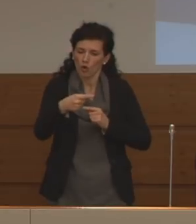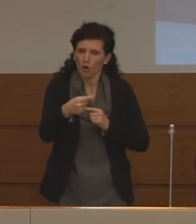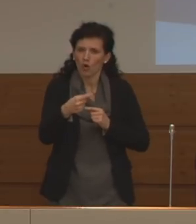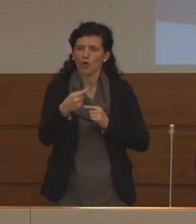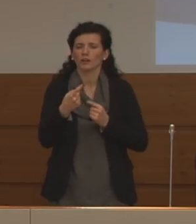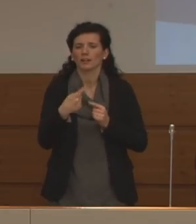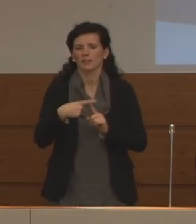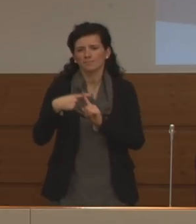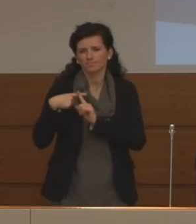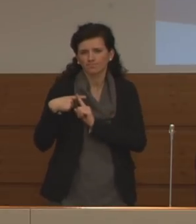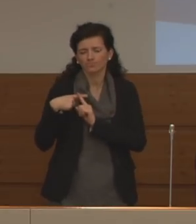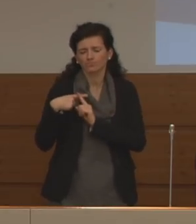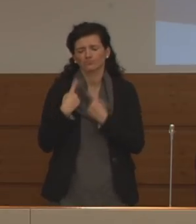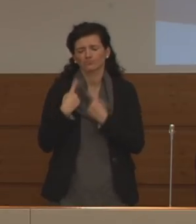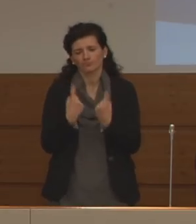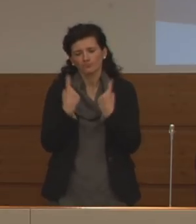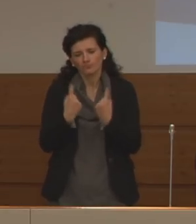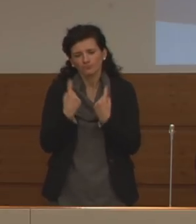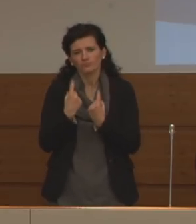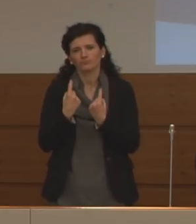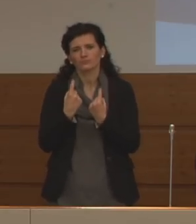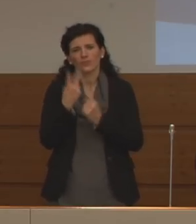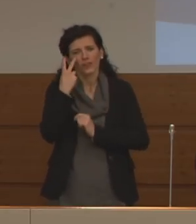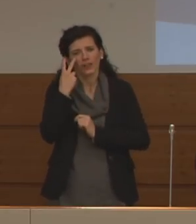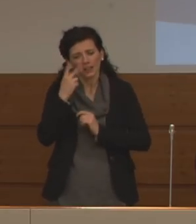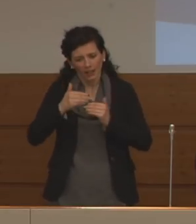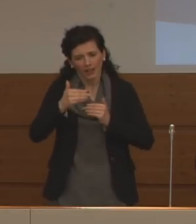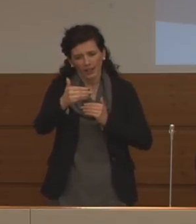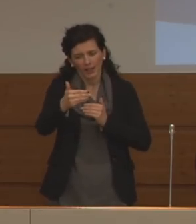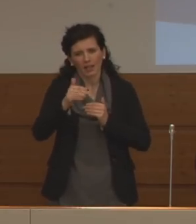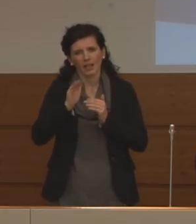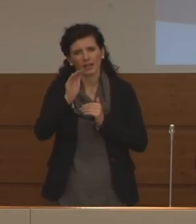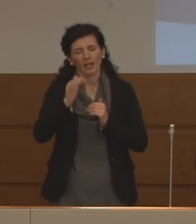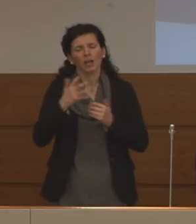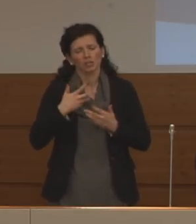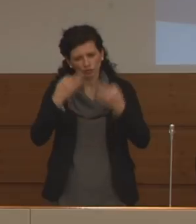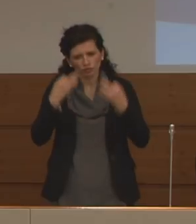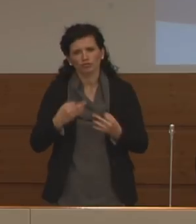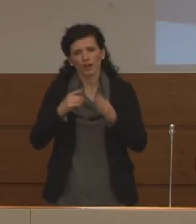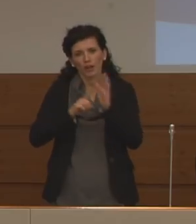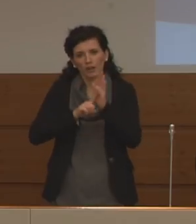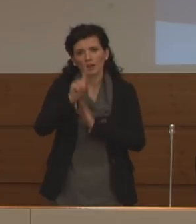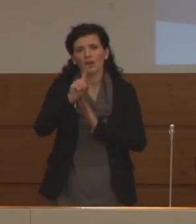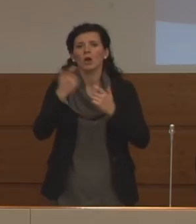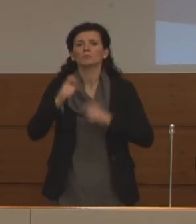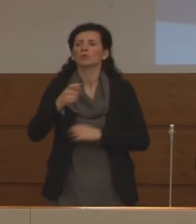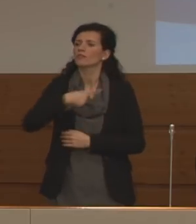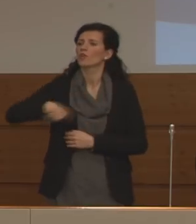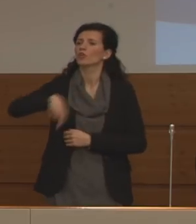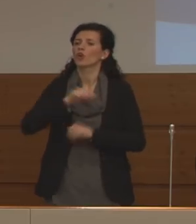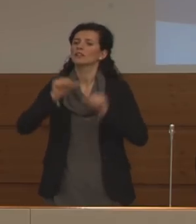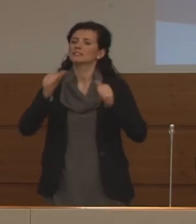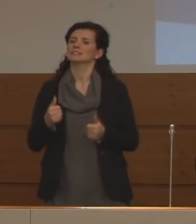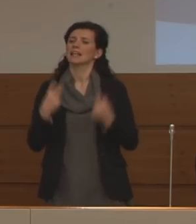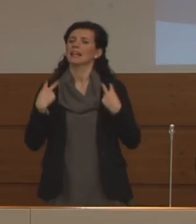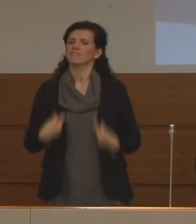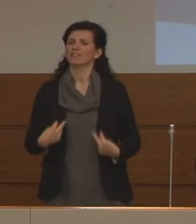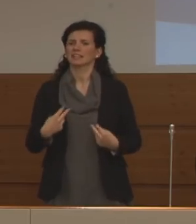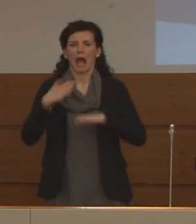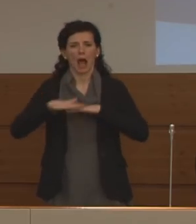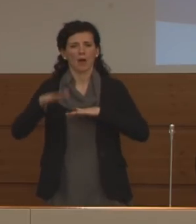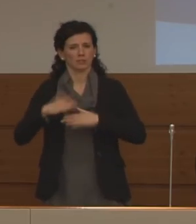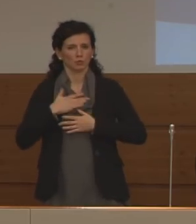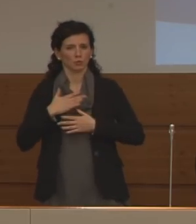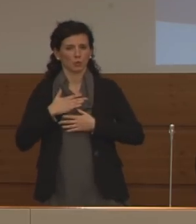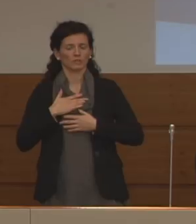in maniera così importante sullo stile di vita che tutti noi ogni giorno abbiamo ma questo è il